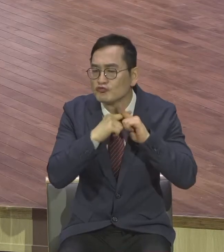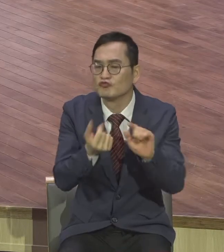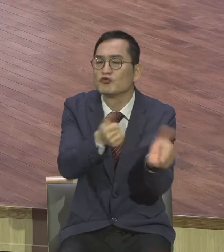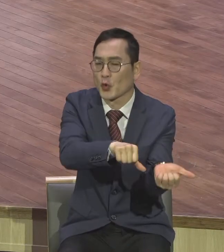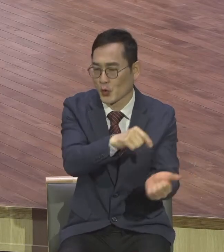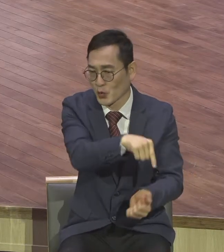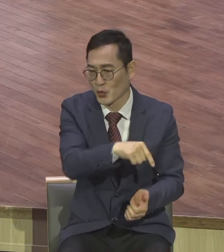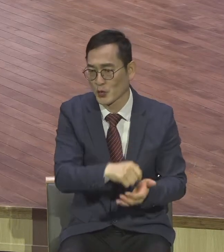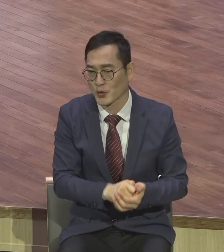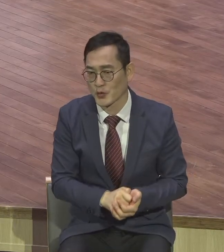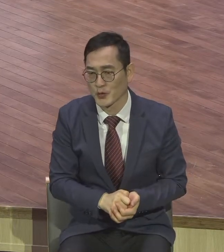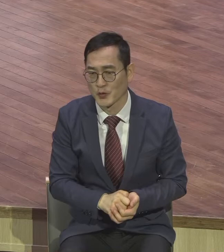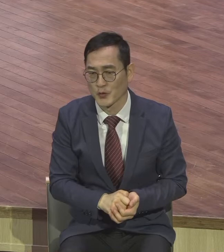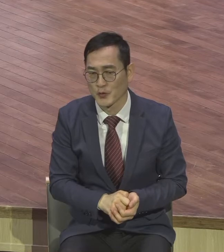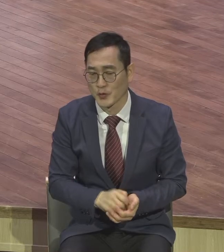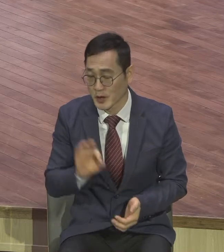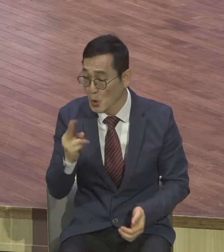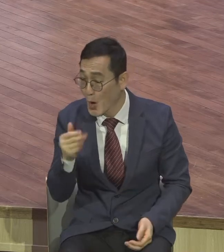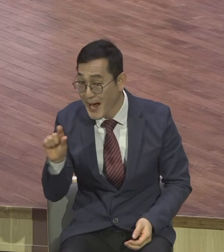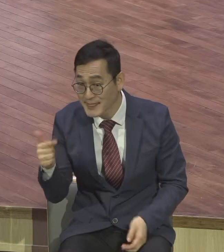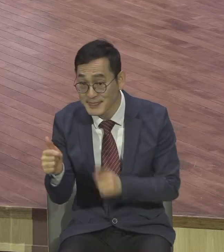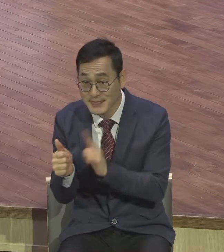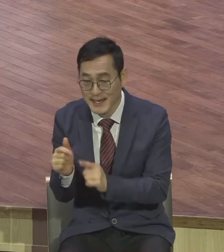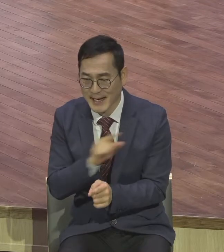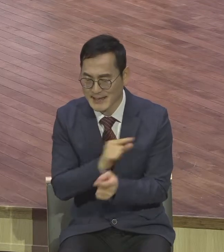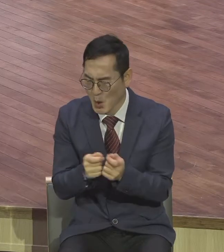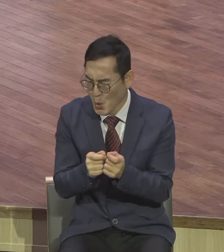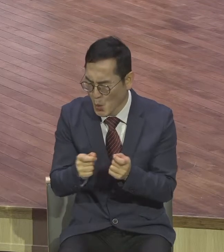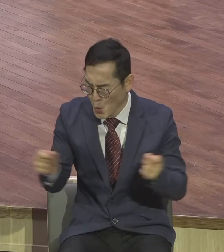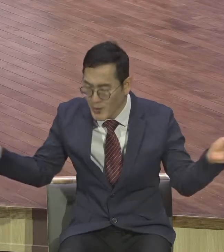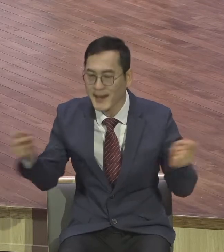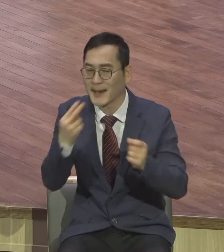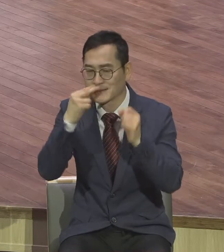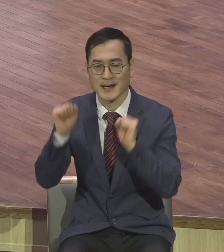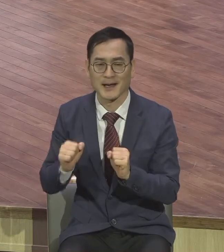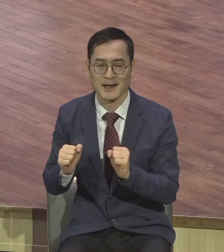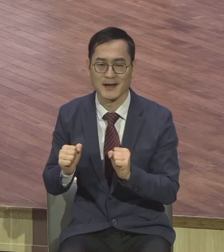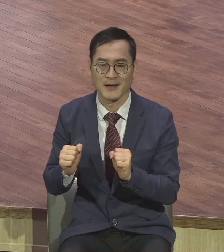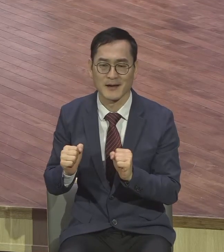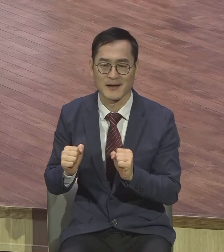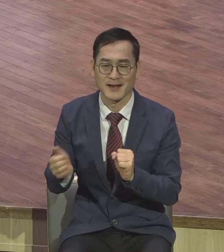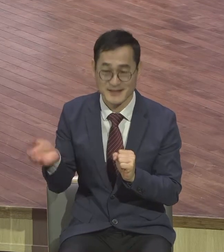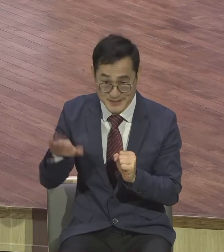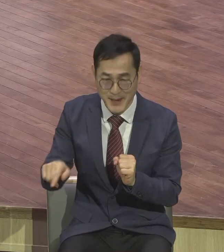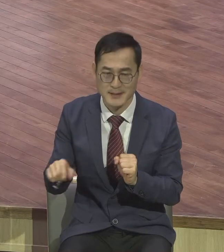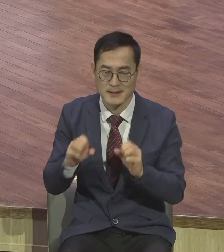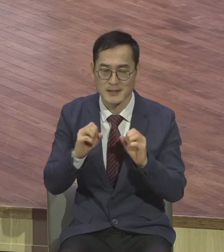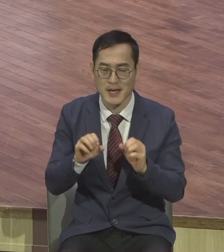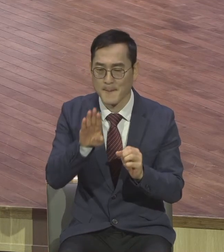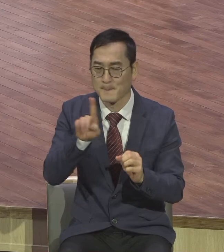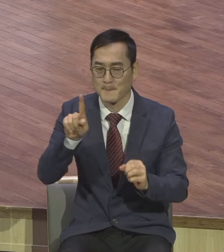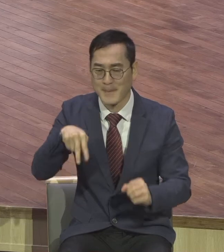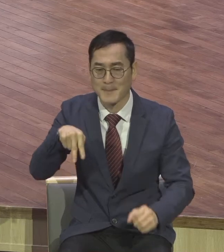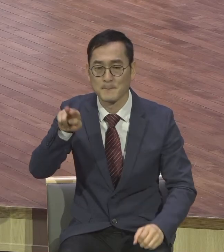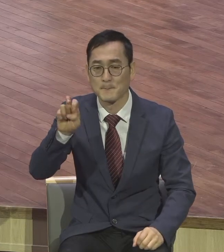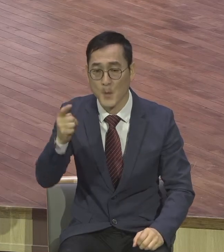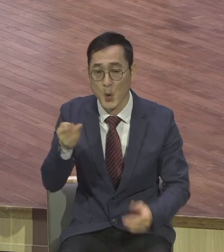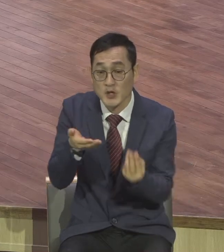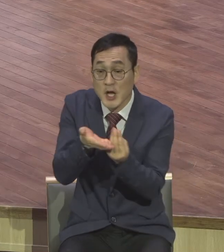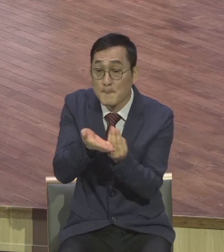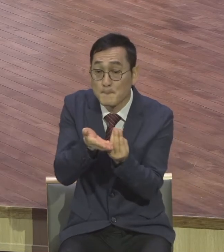그리고 요한은 요한은 제자들 중에서 가장 오래 살면서 살아있는 순교였습니다 반모습에 갇혔어